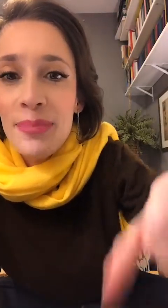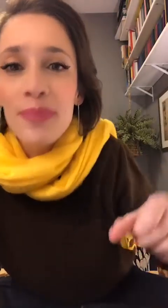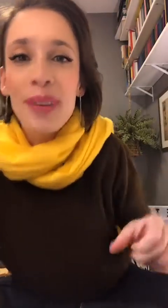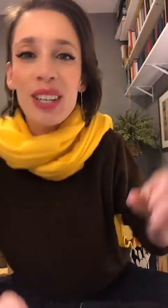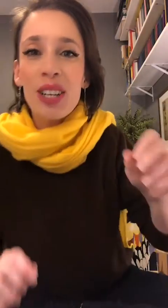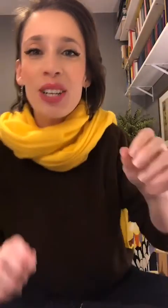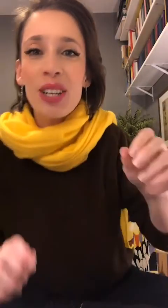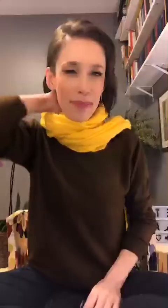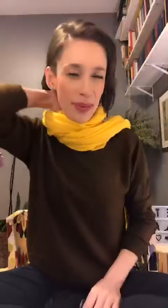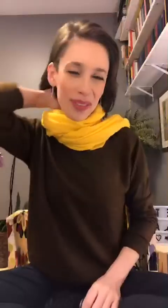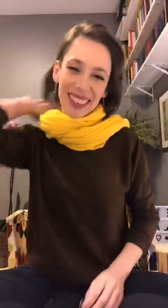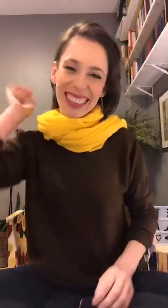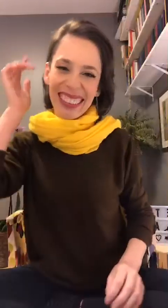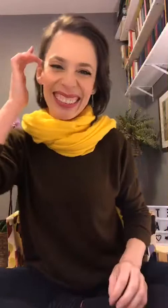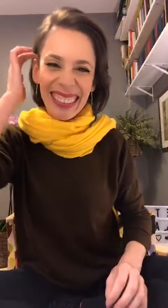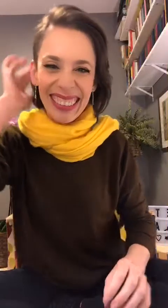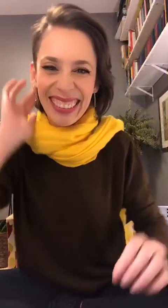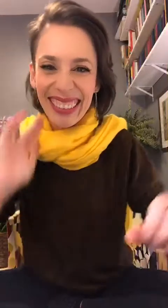Gabi.